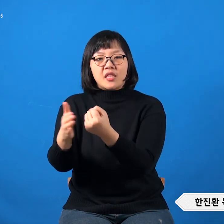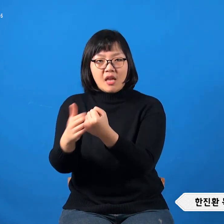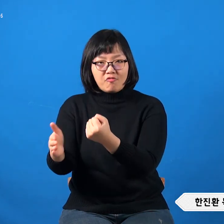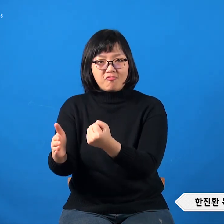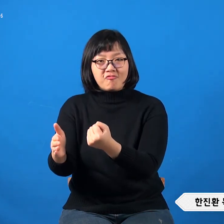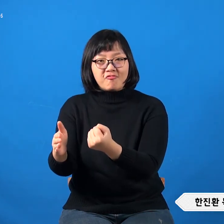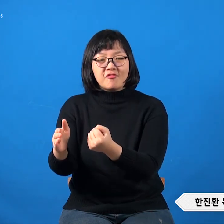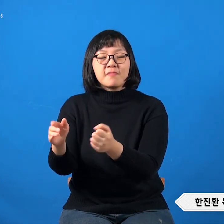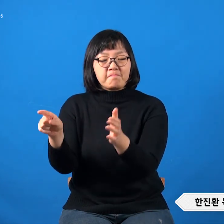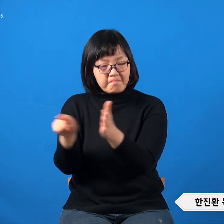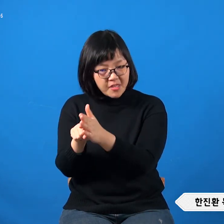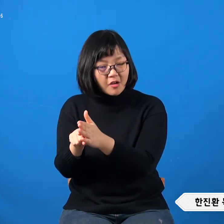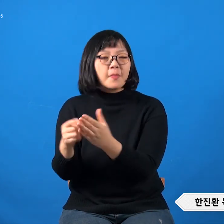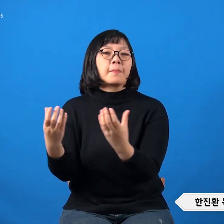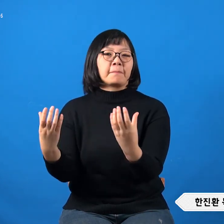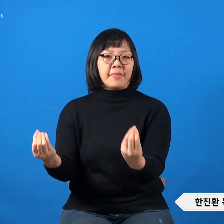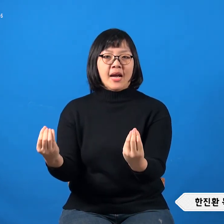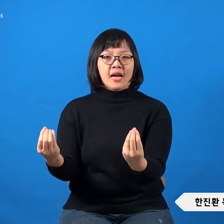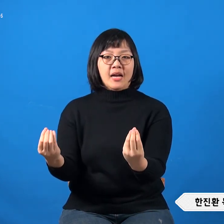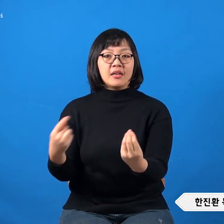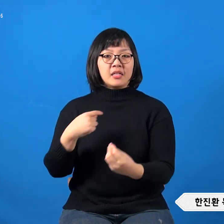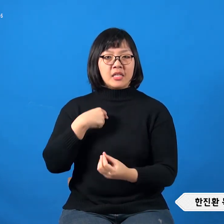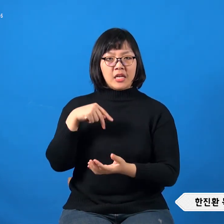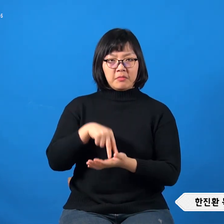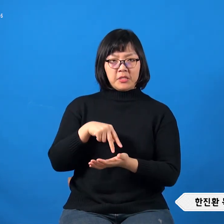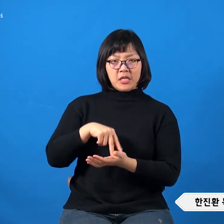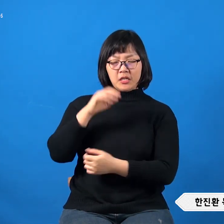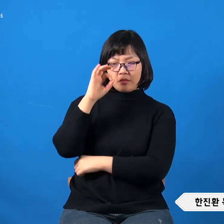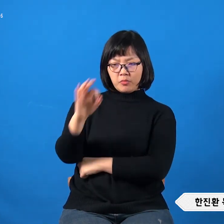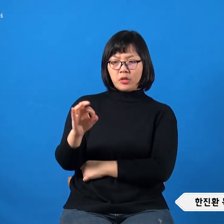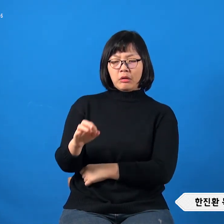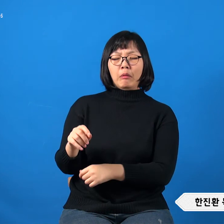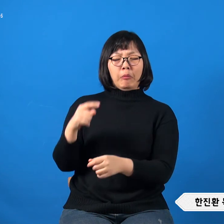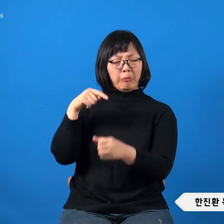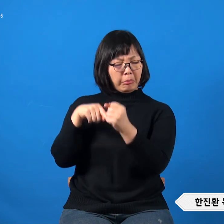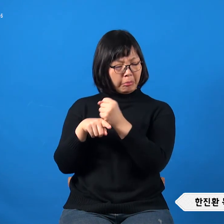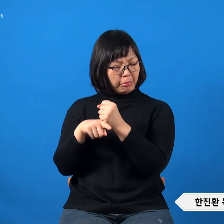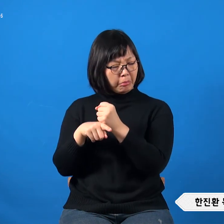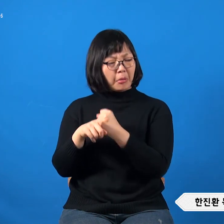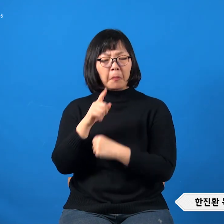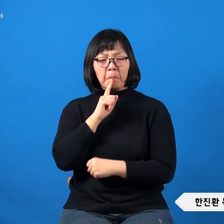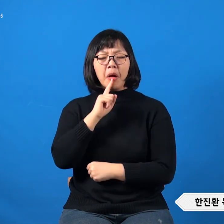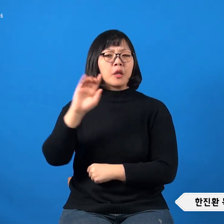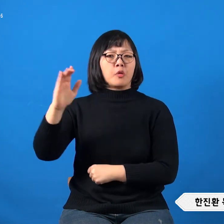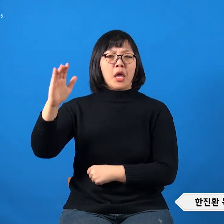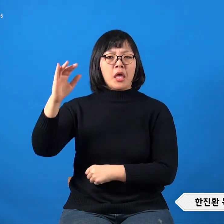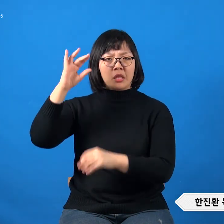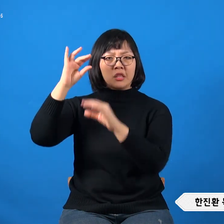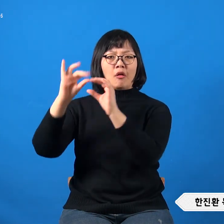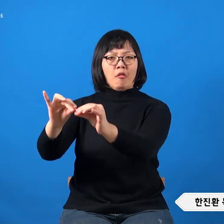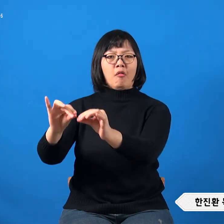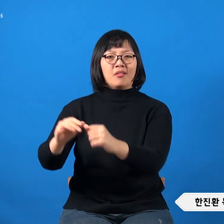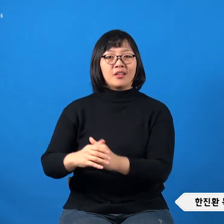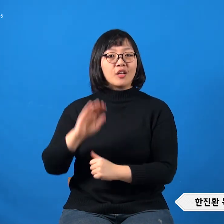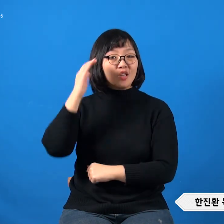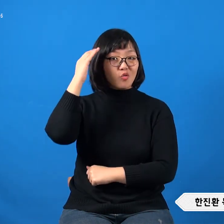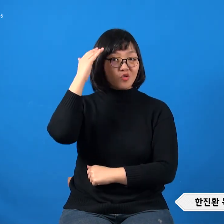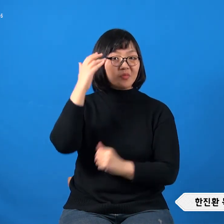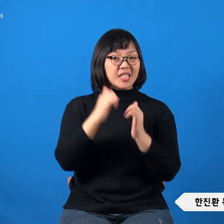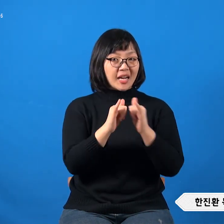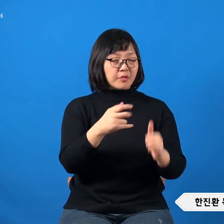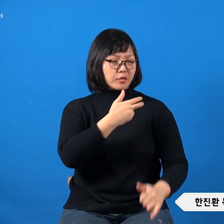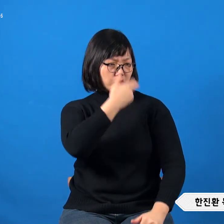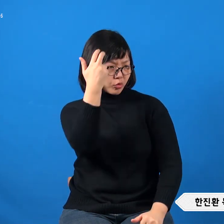믿었다. 이런 크메르인들의 생각은 내가 보기에 매우 과학적인 것이다. 과학적임을 자처하는